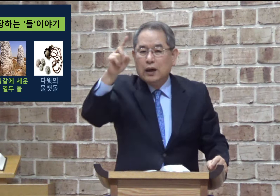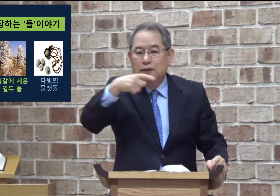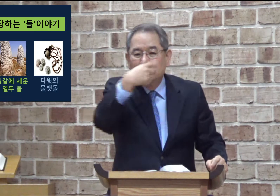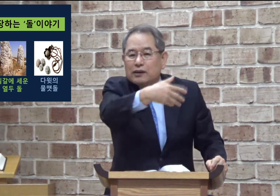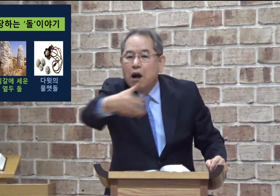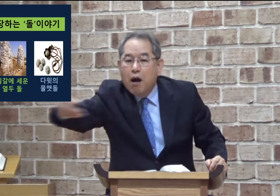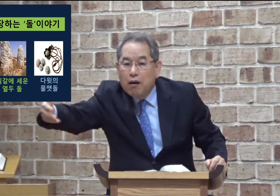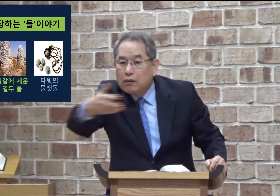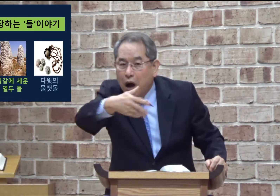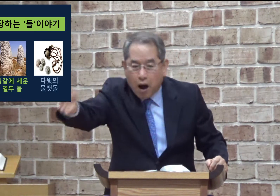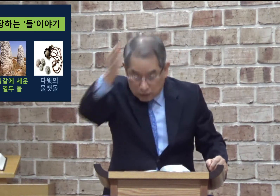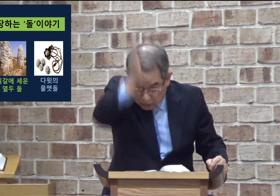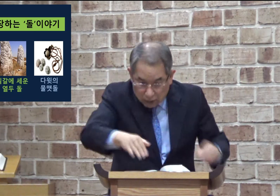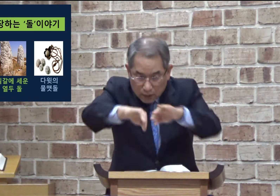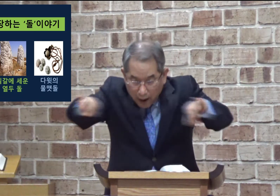건넜습니다.